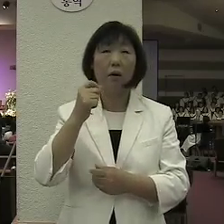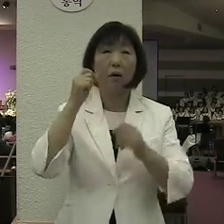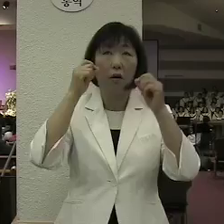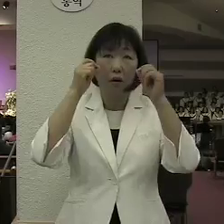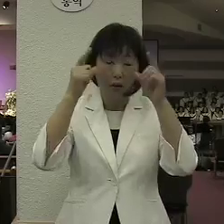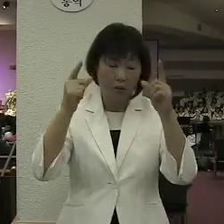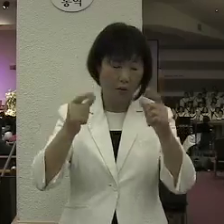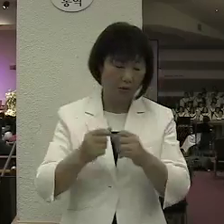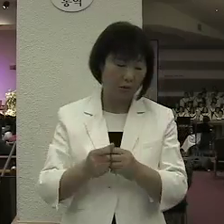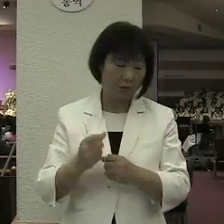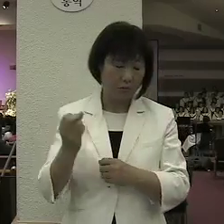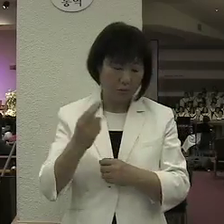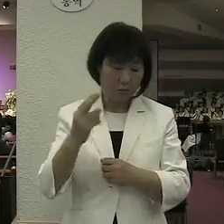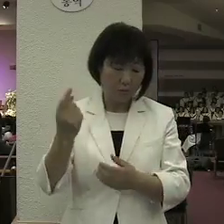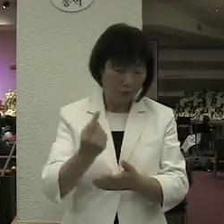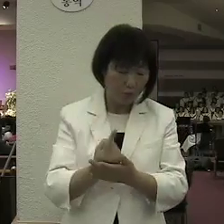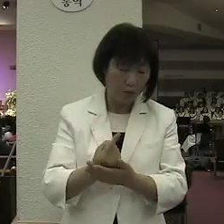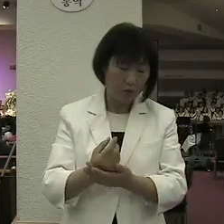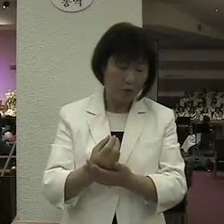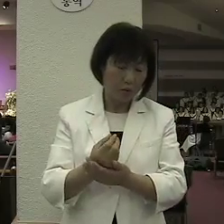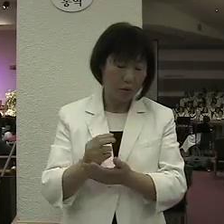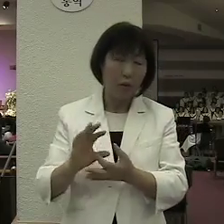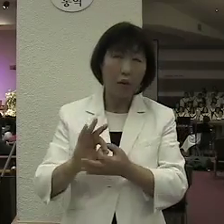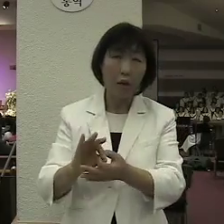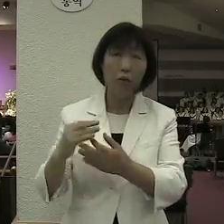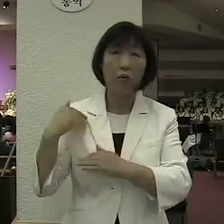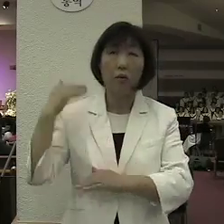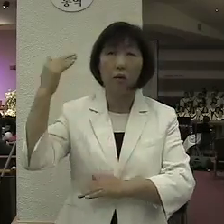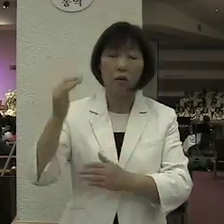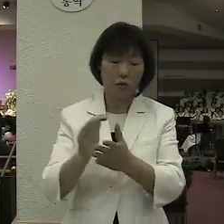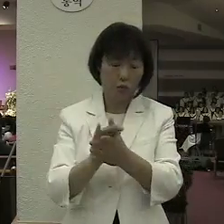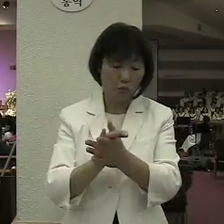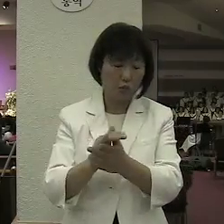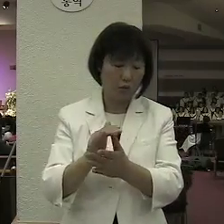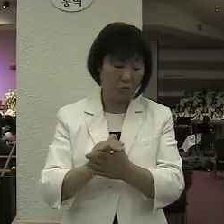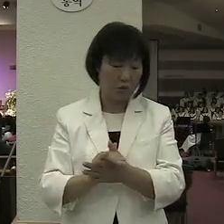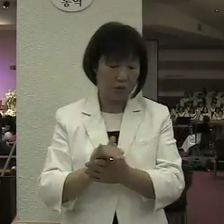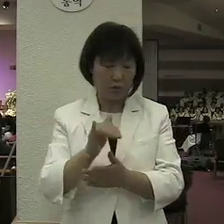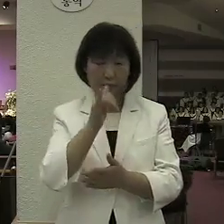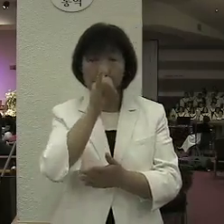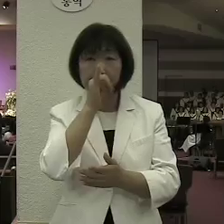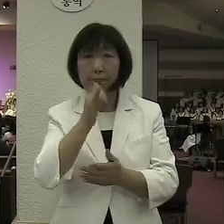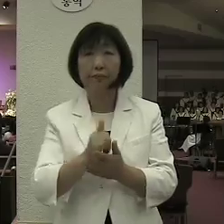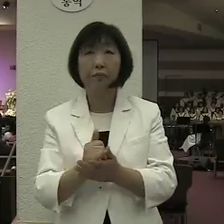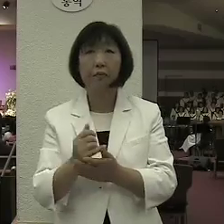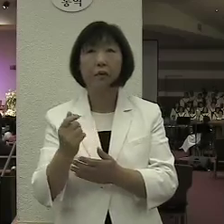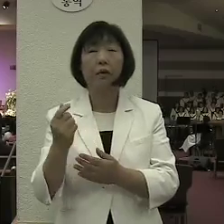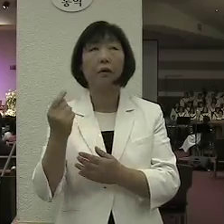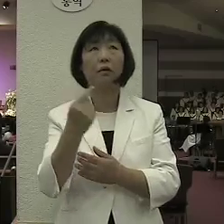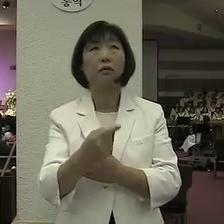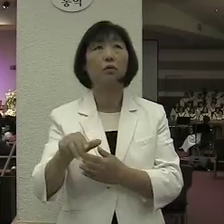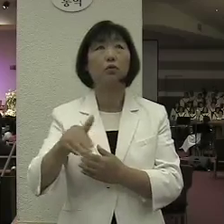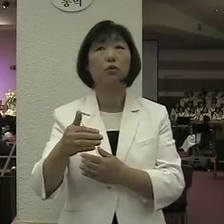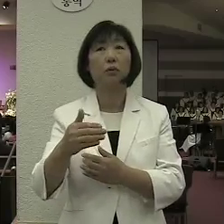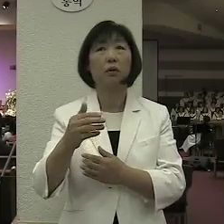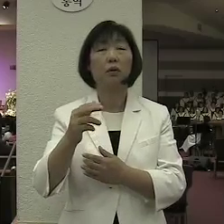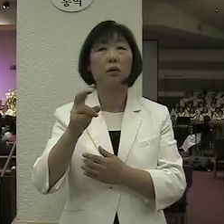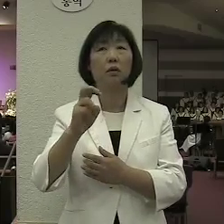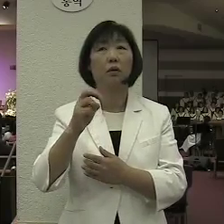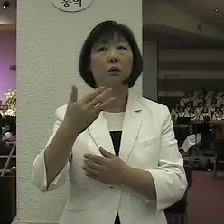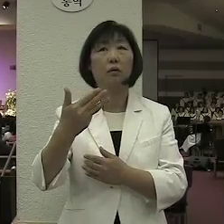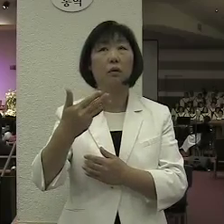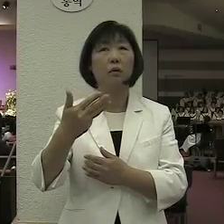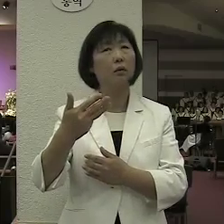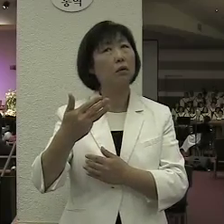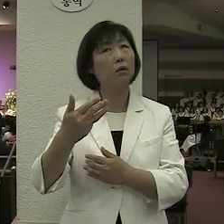8시에 캠퍼스에 모여서 큐티를 하며 아침에 하나님 앞에 경건의 시간을 드렸고 우리 1세대들은 6시에 보통 새벽